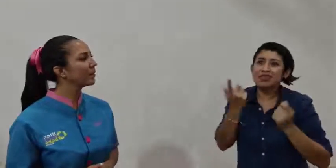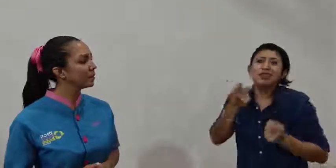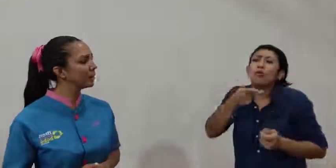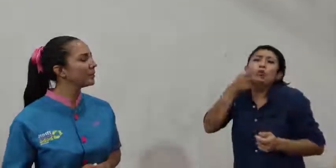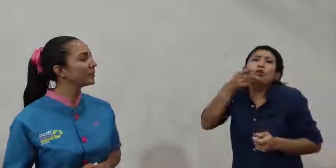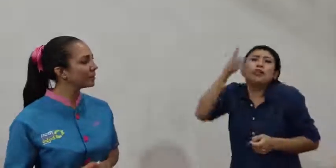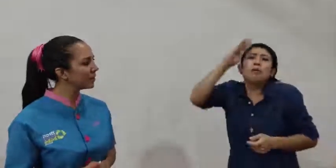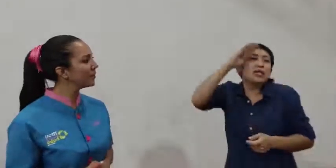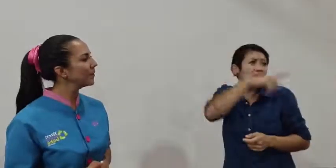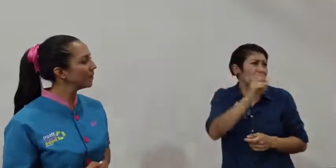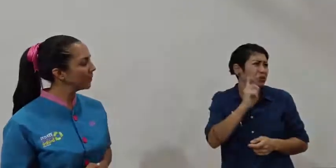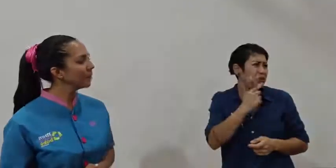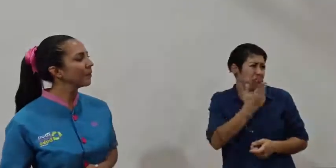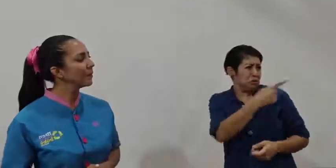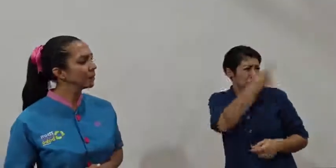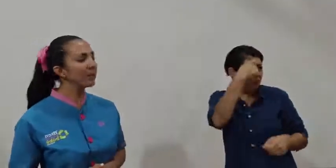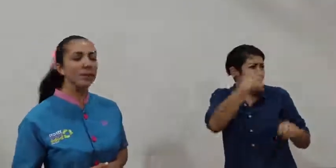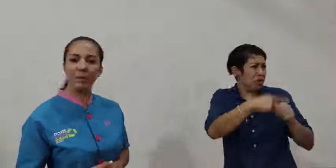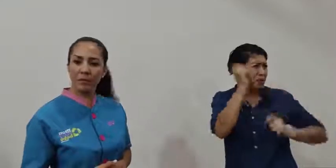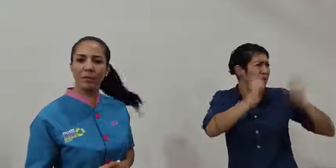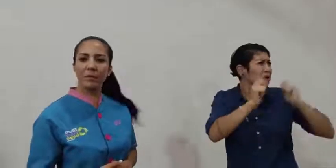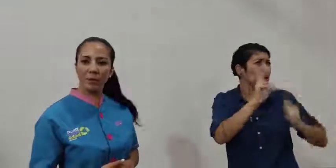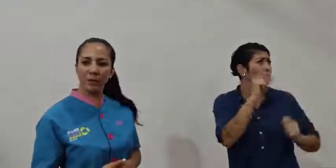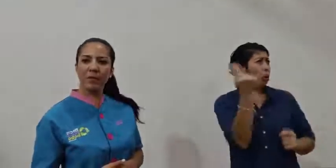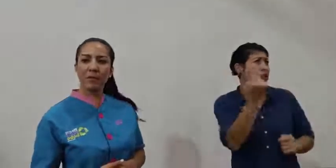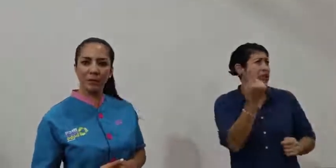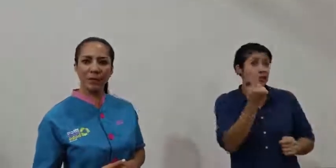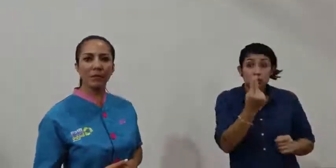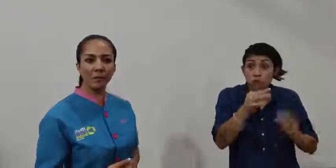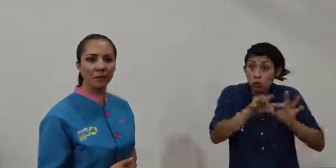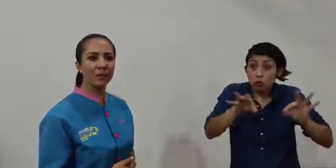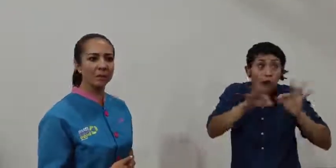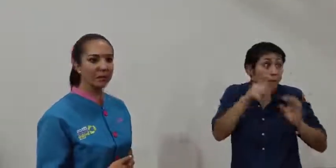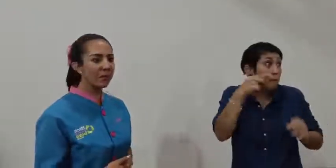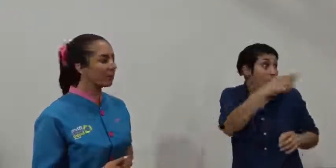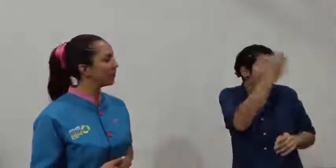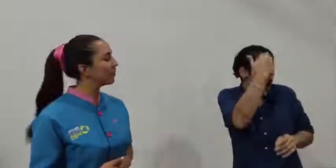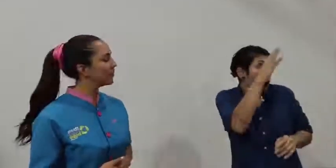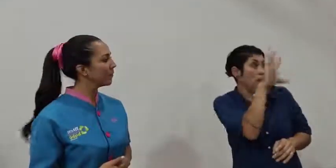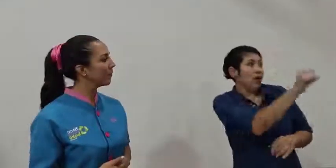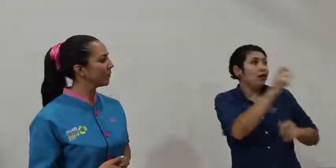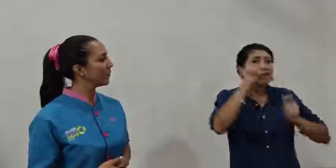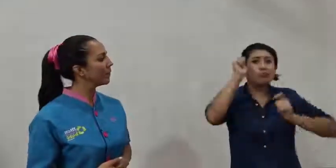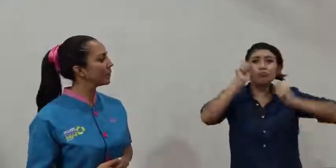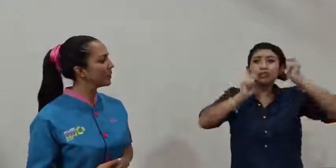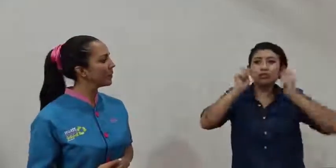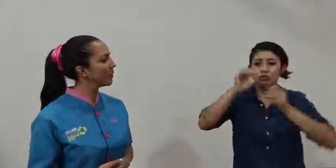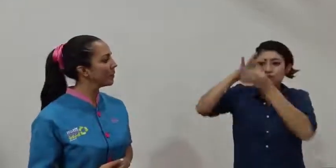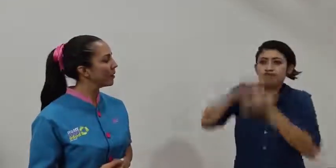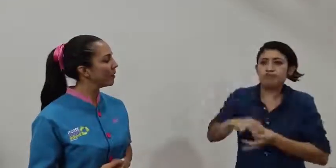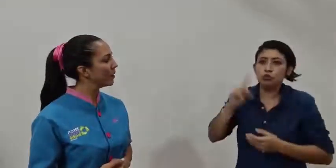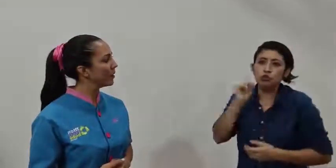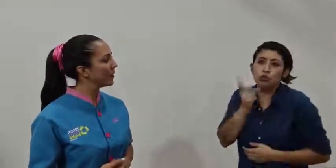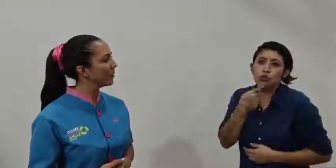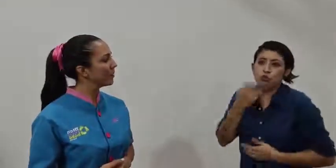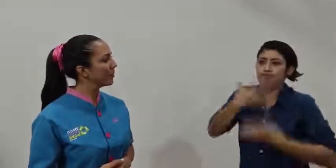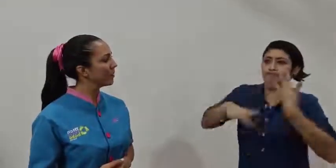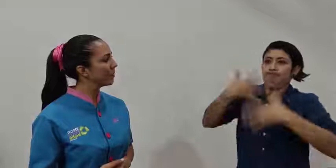Tenemos que usar la expresión, vamos, es como la tonalidad, así como ustedes usan